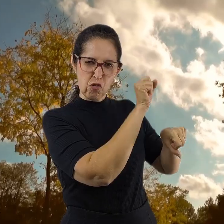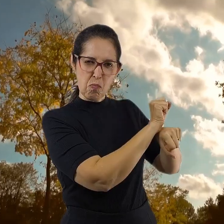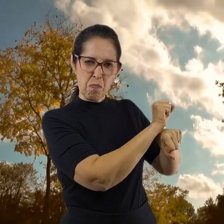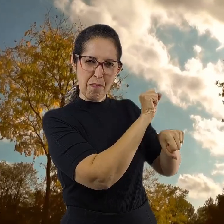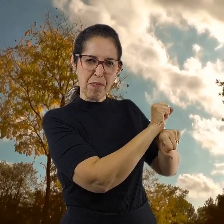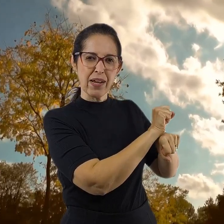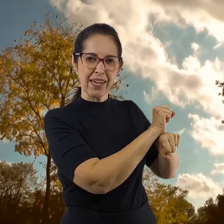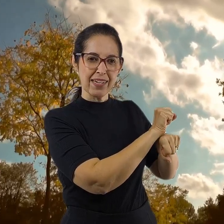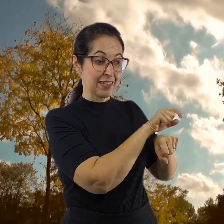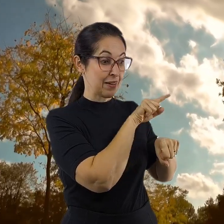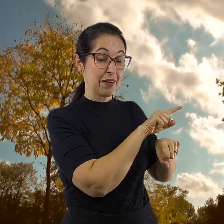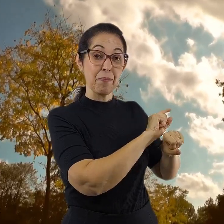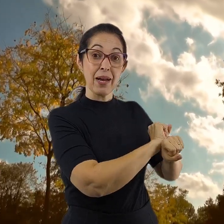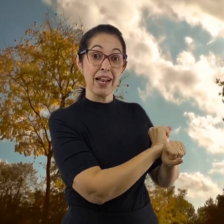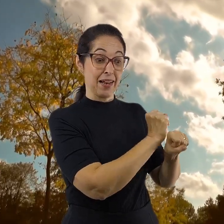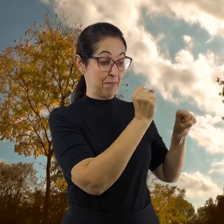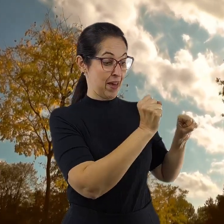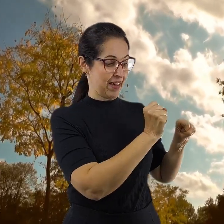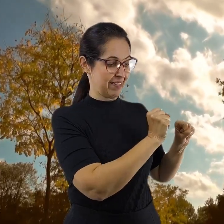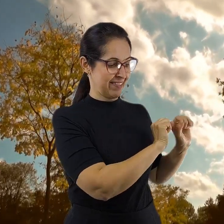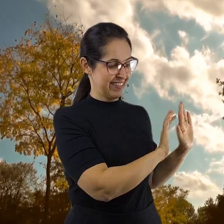e a igreja vai sair do mundo.